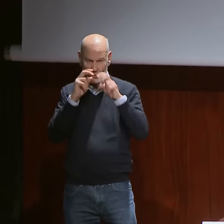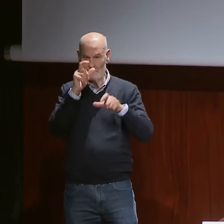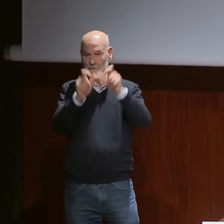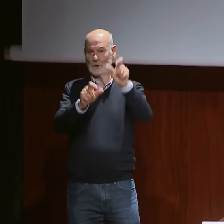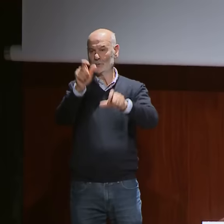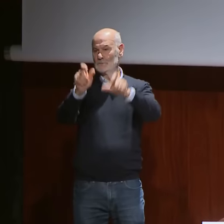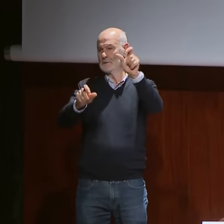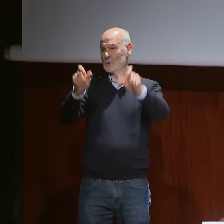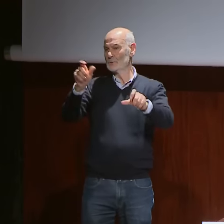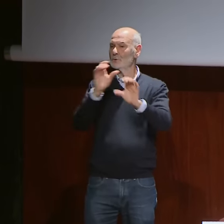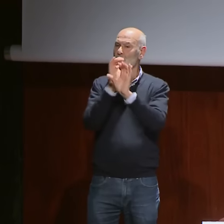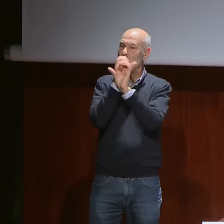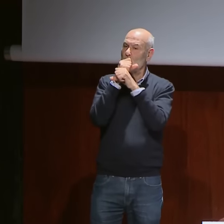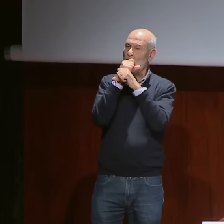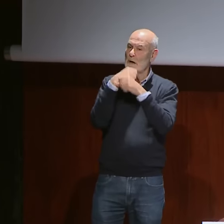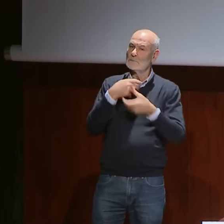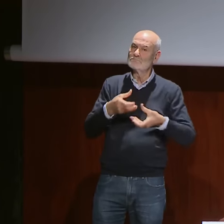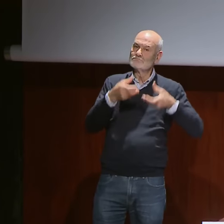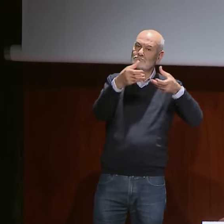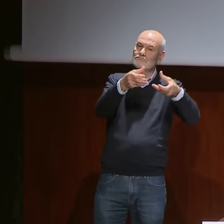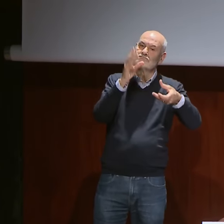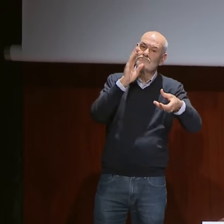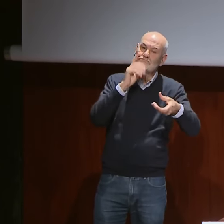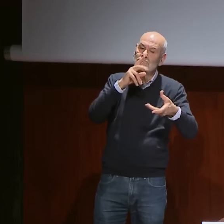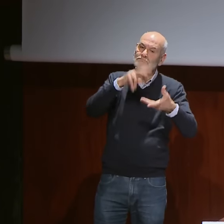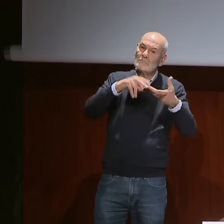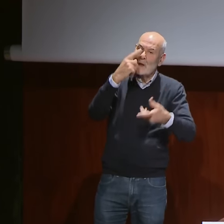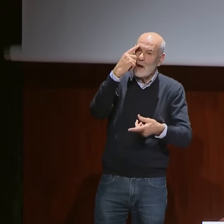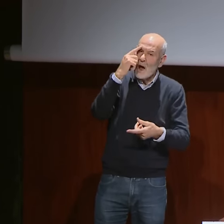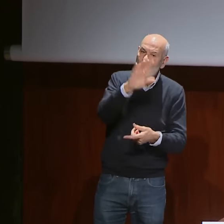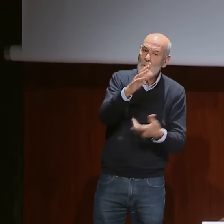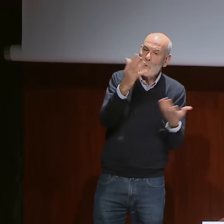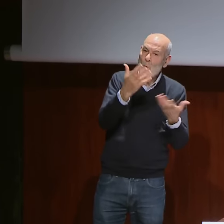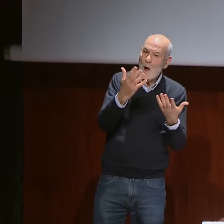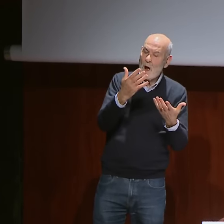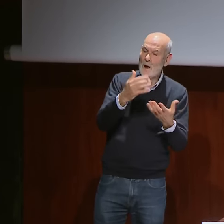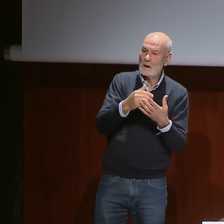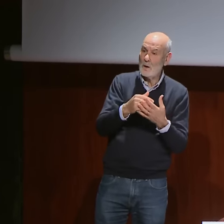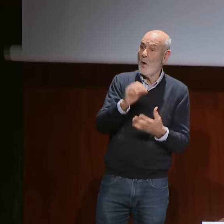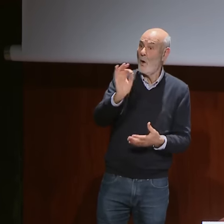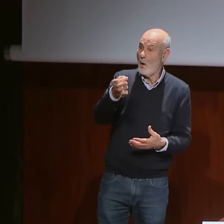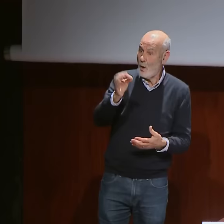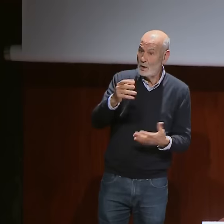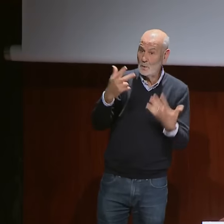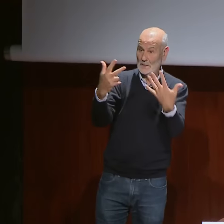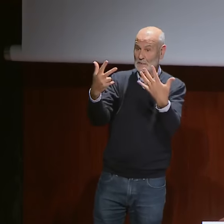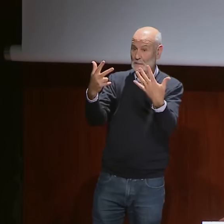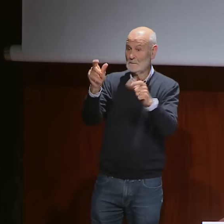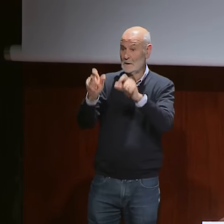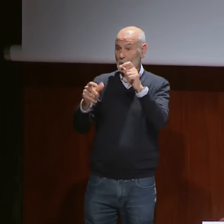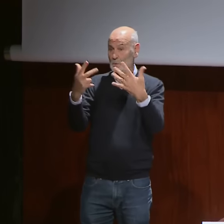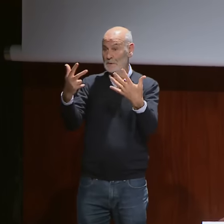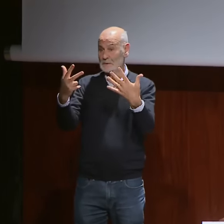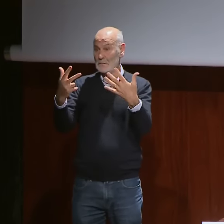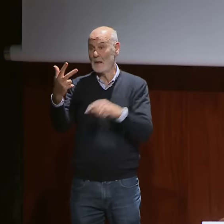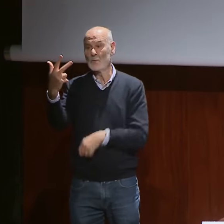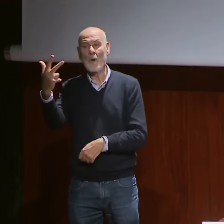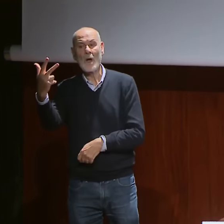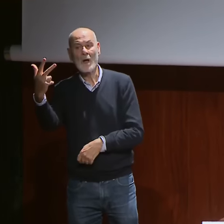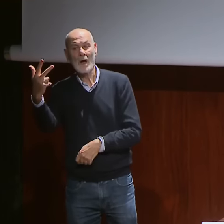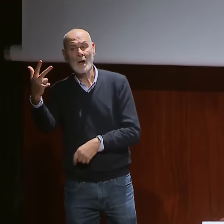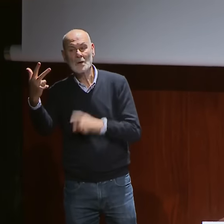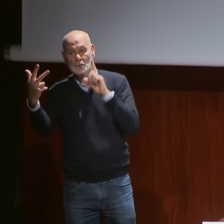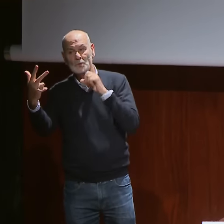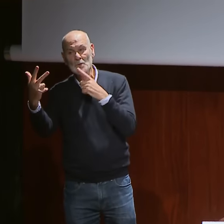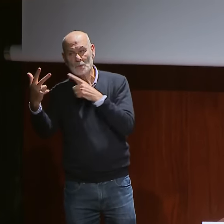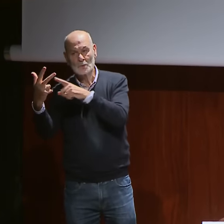puis, je me suis dit que j'allais demander un peu des avis à 8